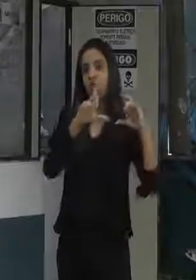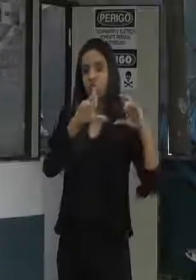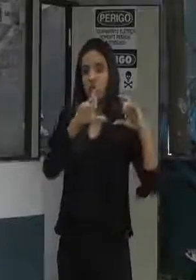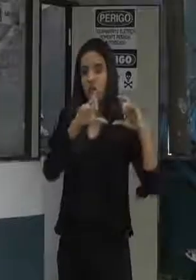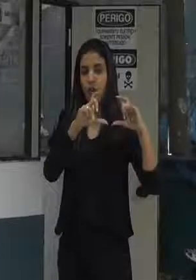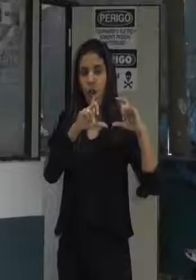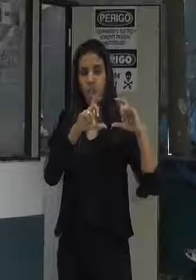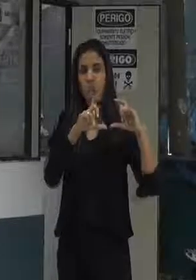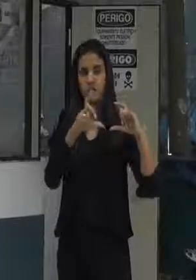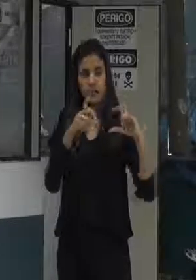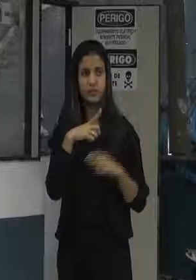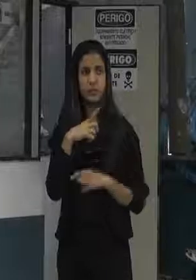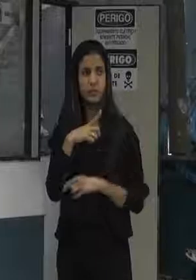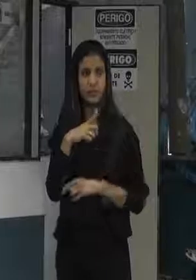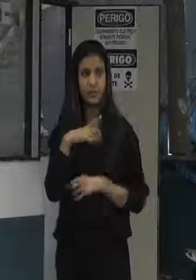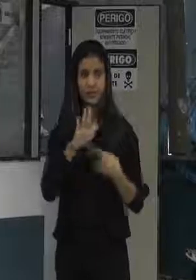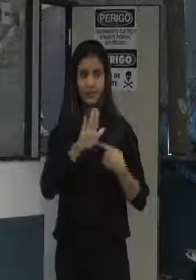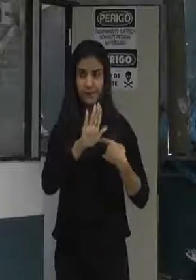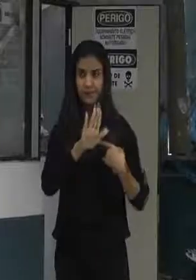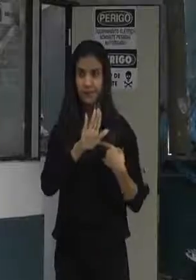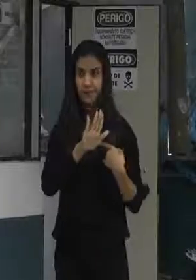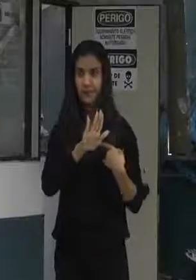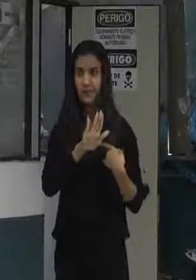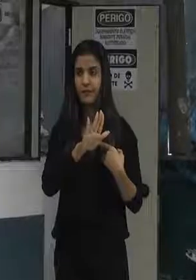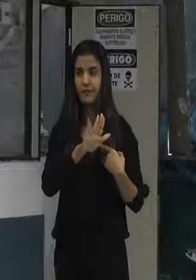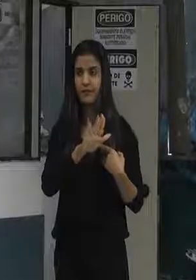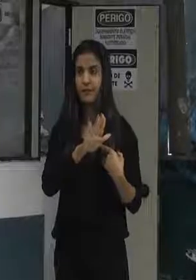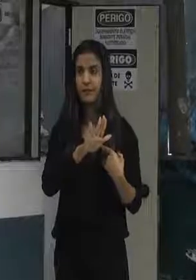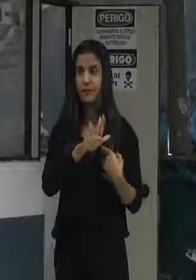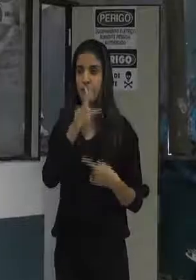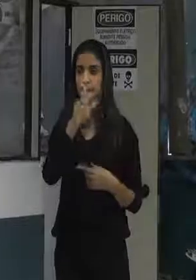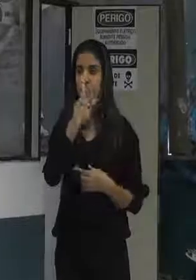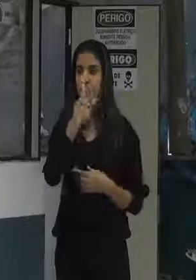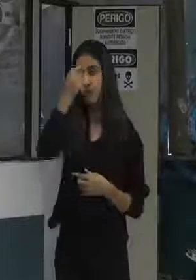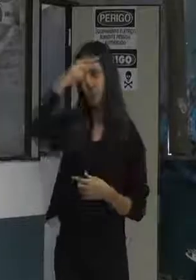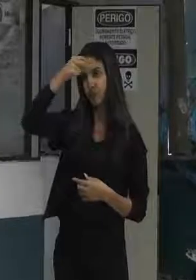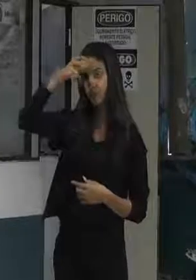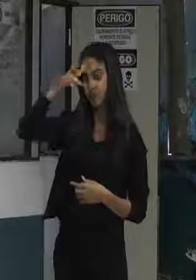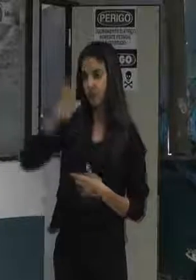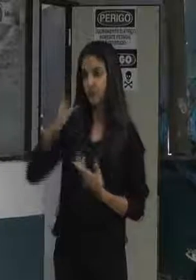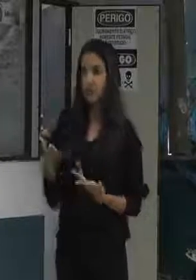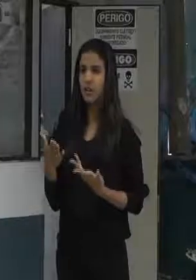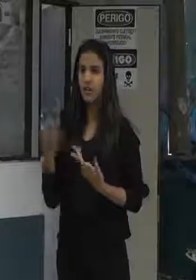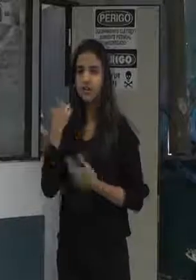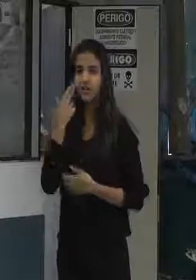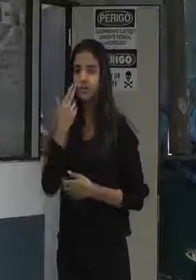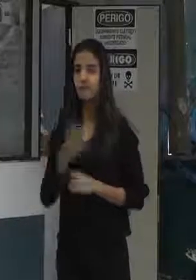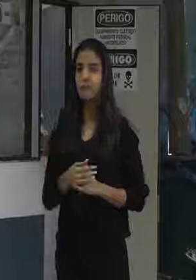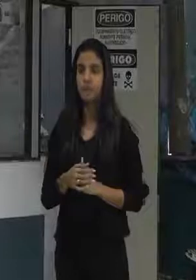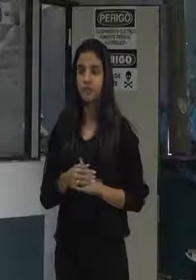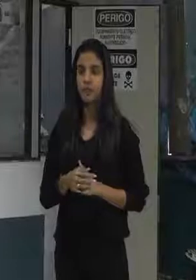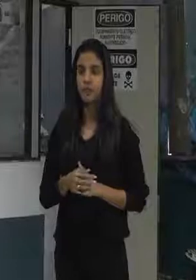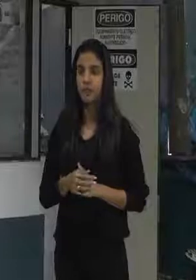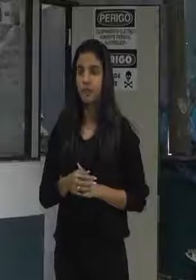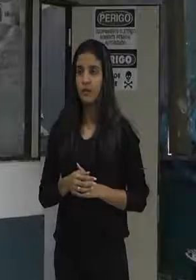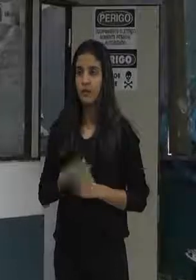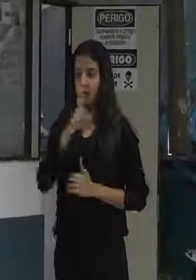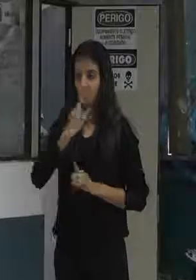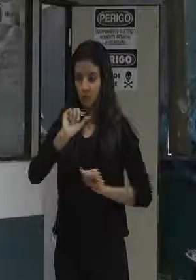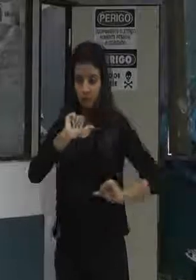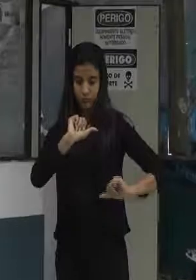faz parte do marketing, né, do processo de quem está na gestão e do governo, como que se tudo está transformando na